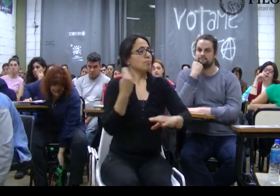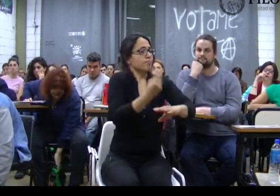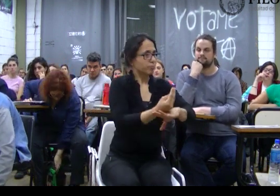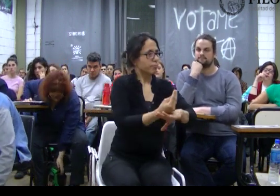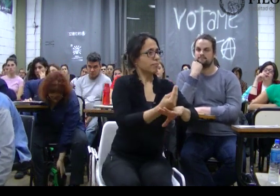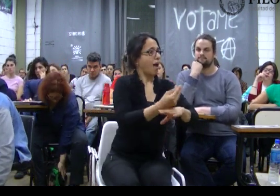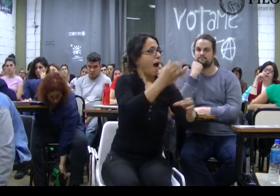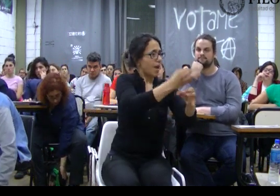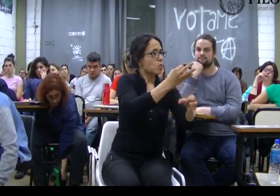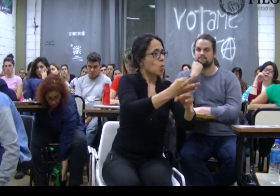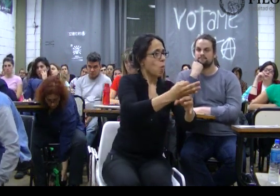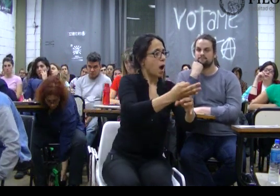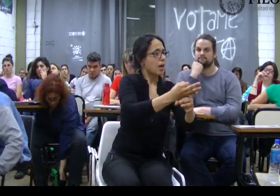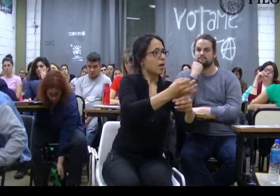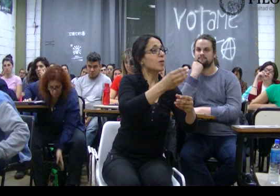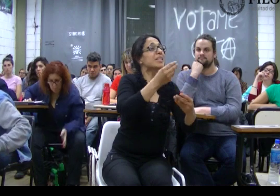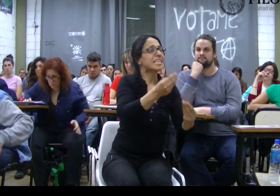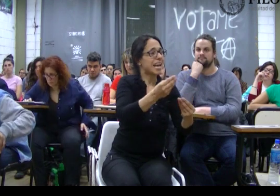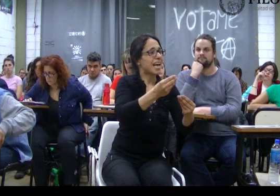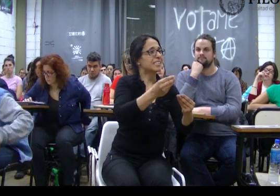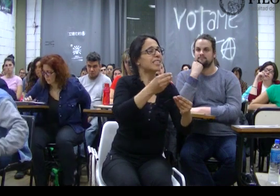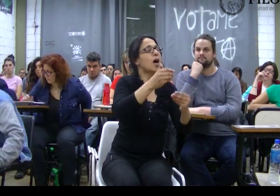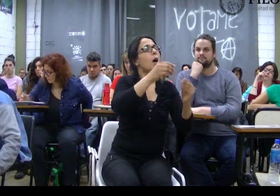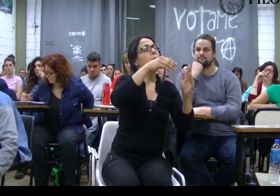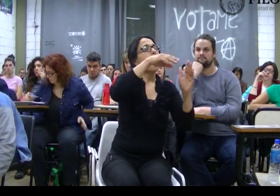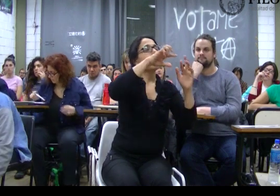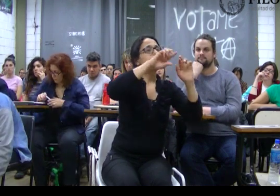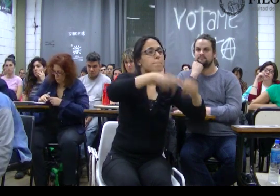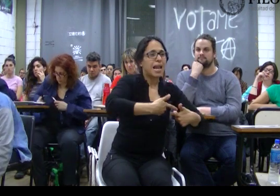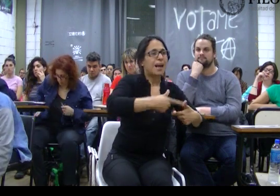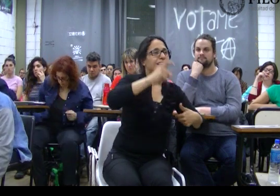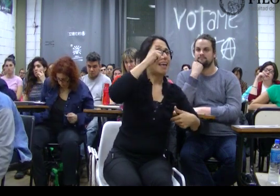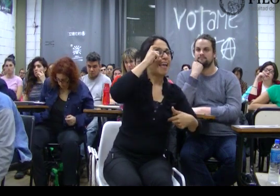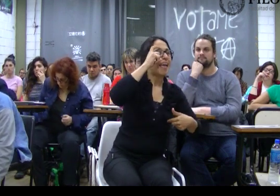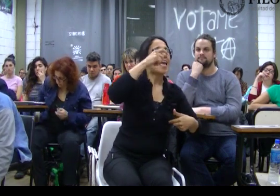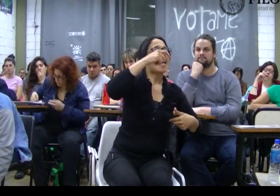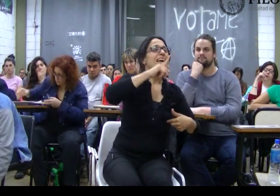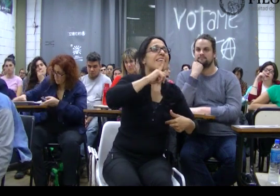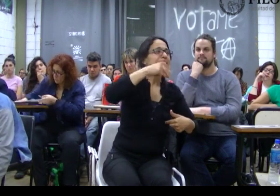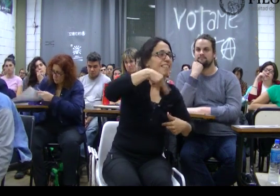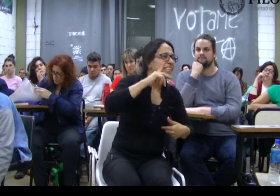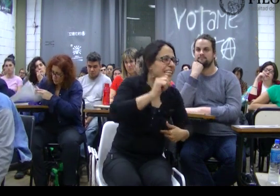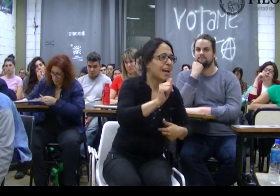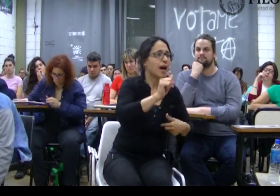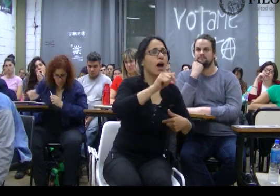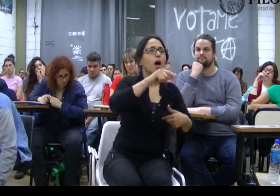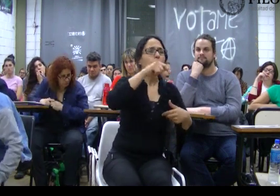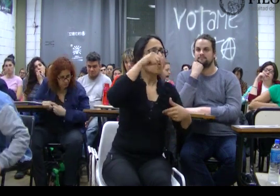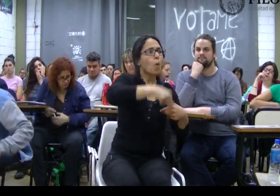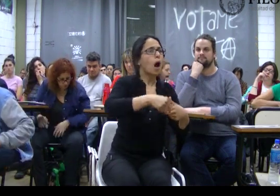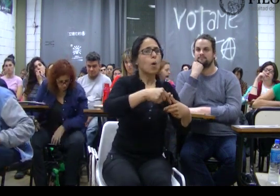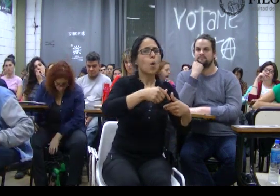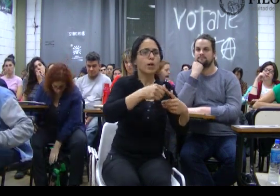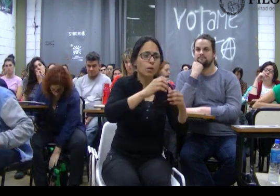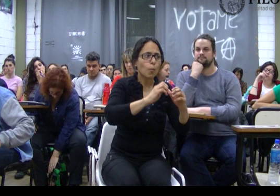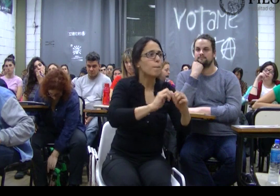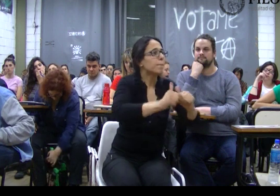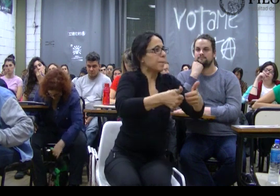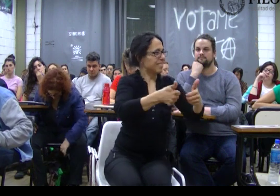los talleristas del Plan ENIA, que es un plan que está como en la cresta de la ola, que